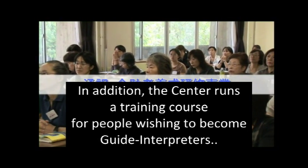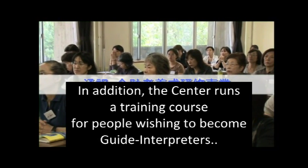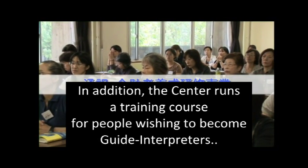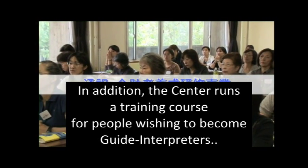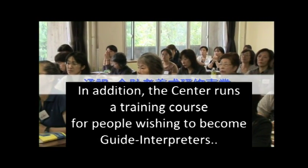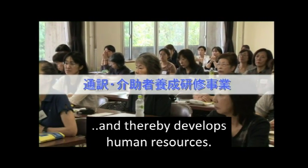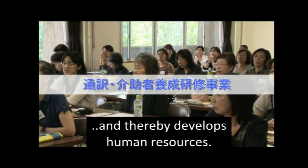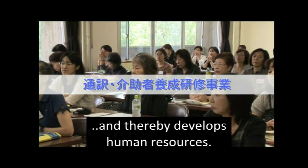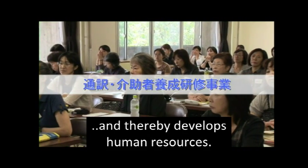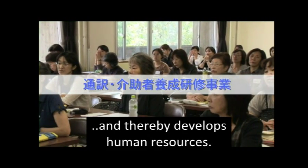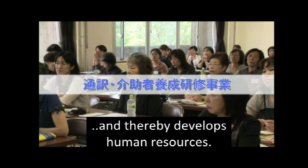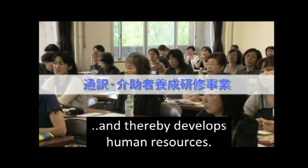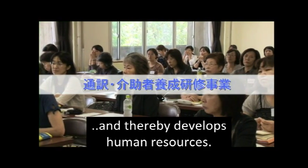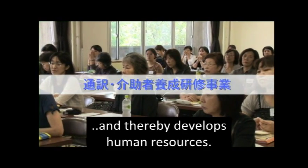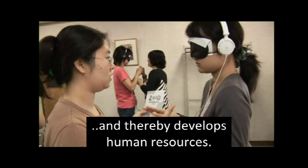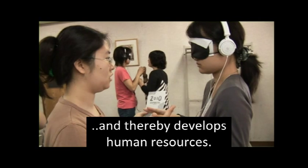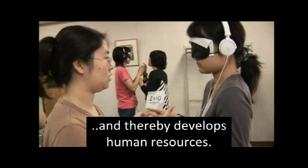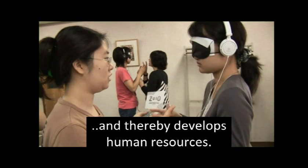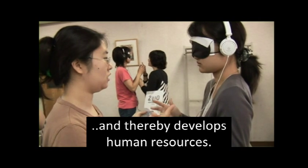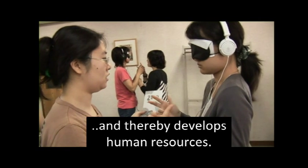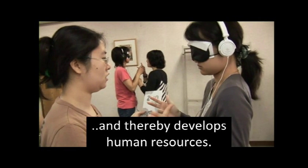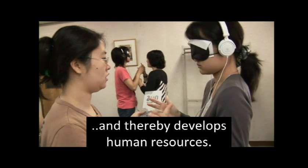行っています。